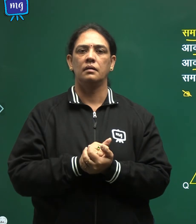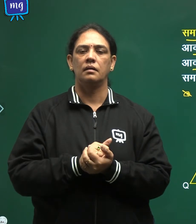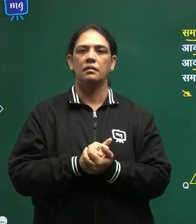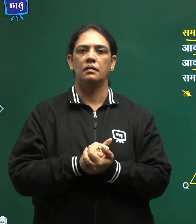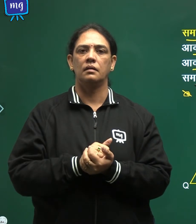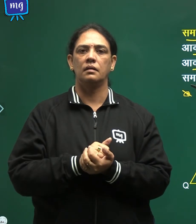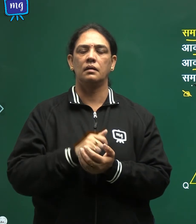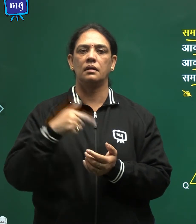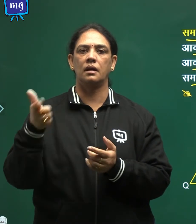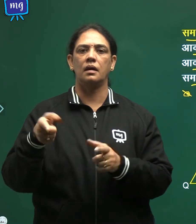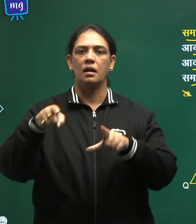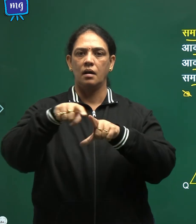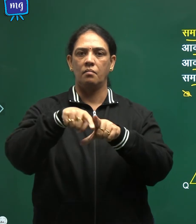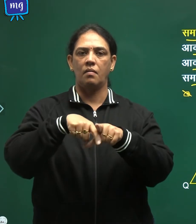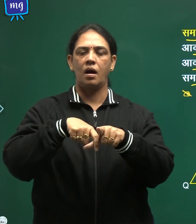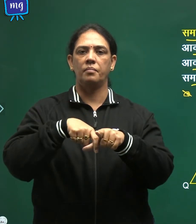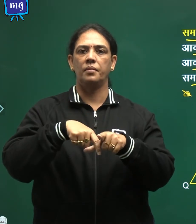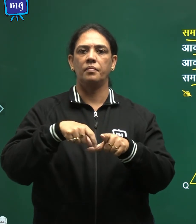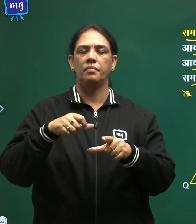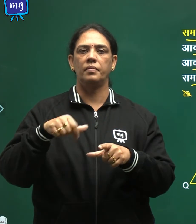कि माप भी